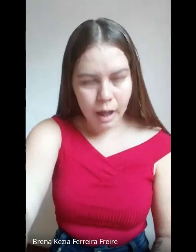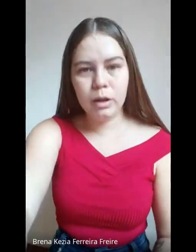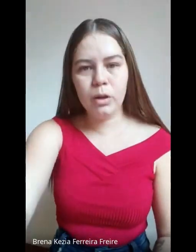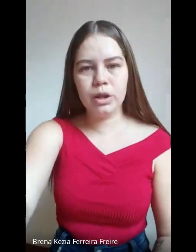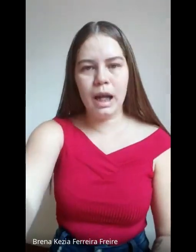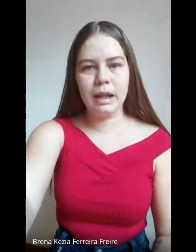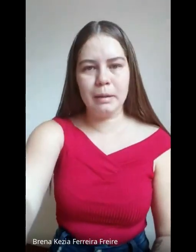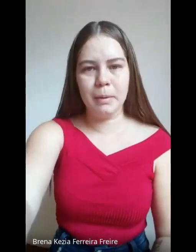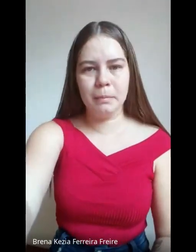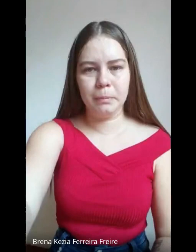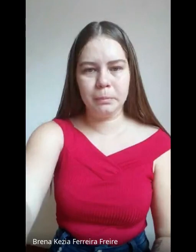No diagrama,